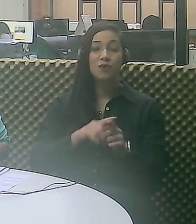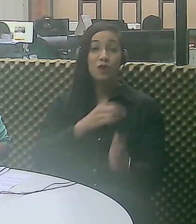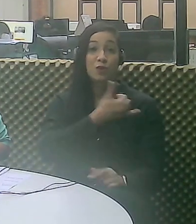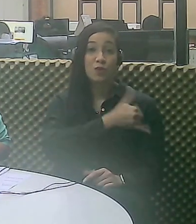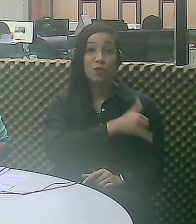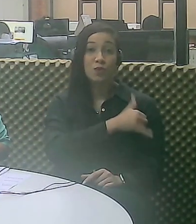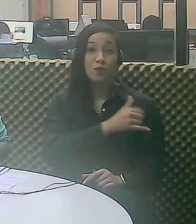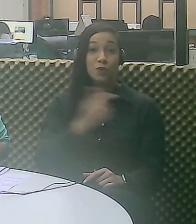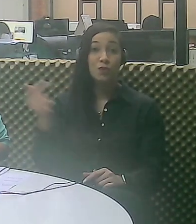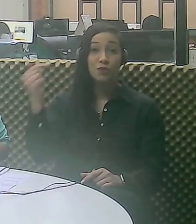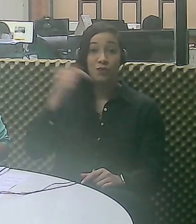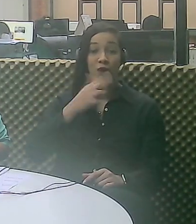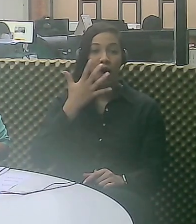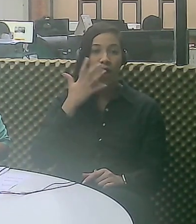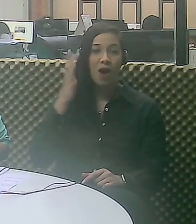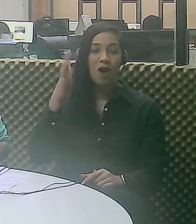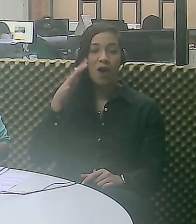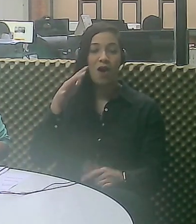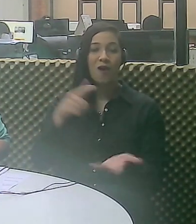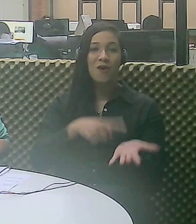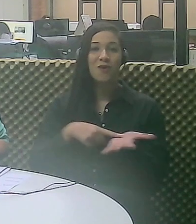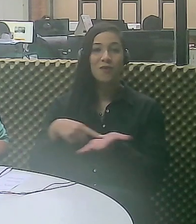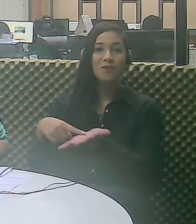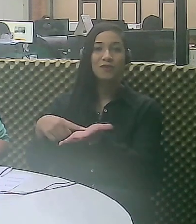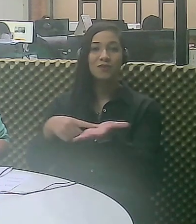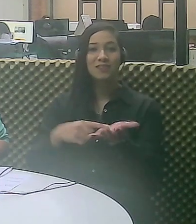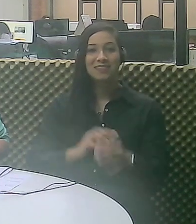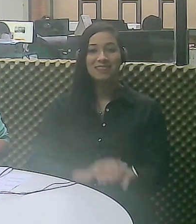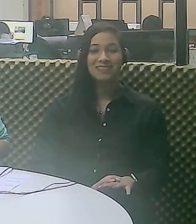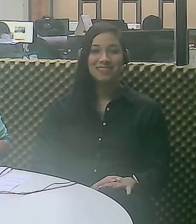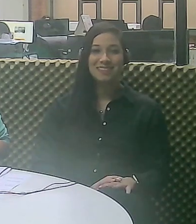Janeiro, Passo de Ouro com convidados.